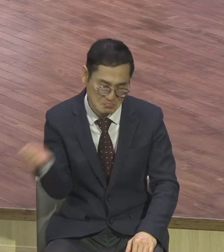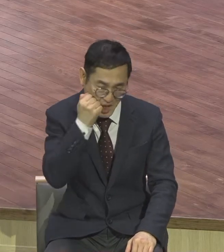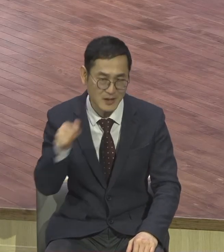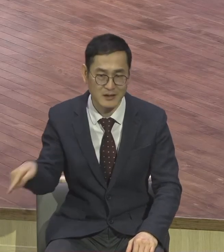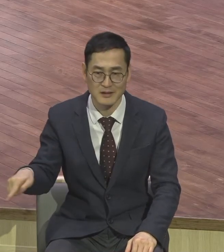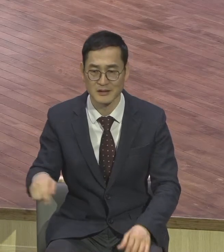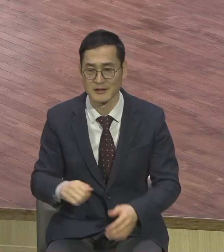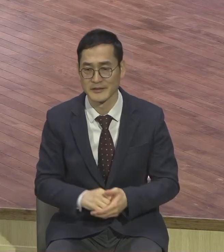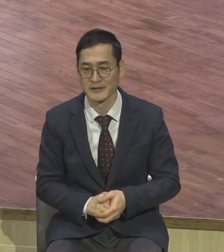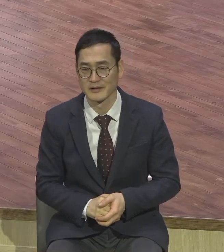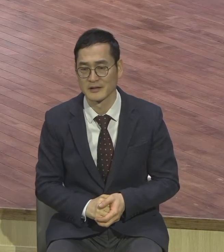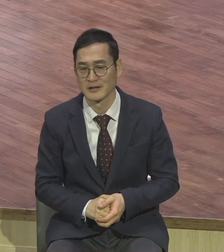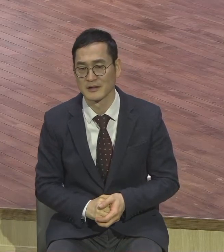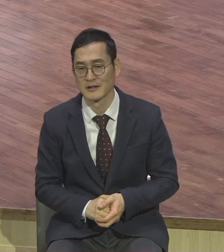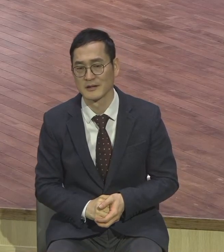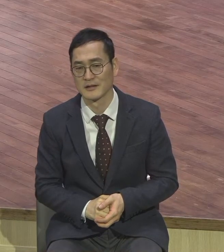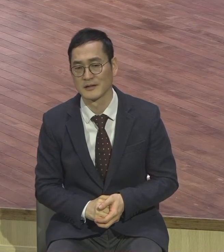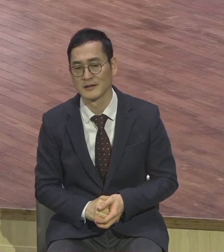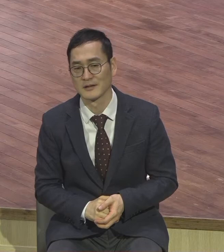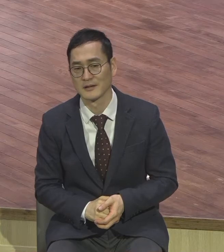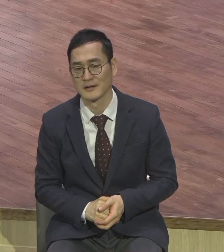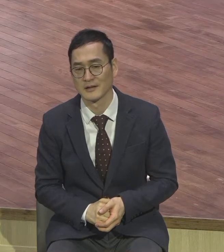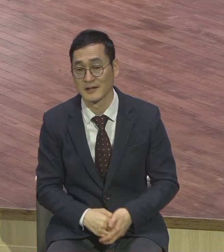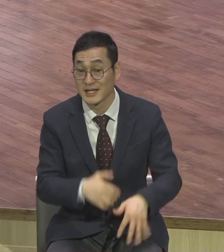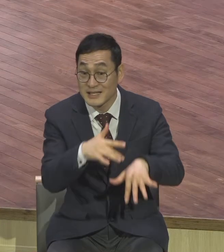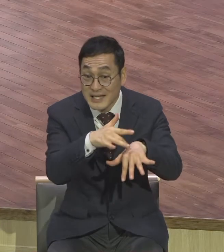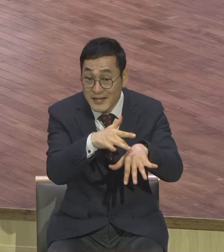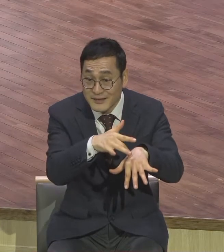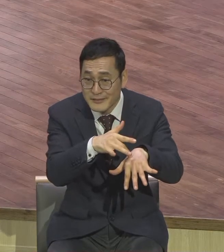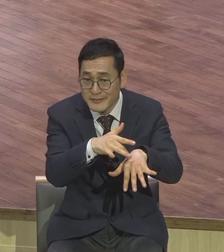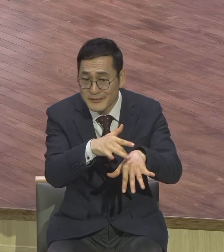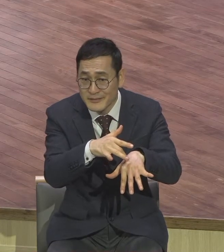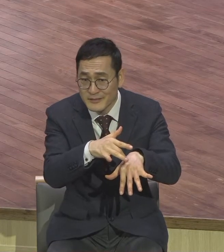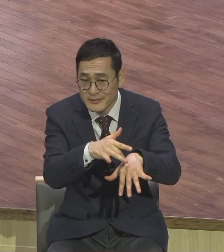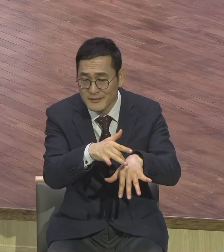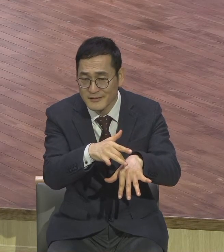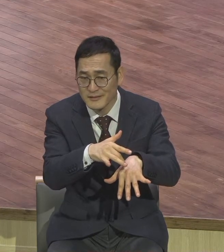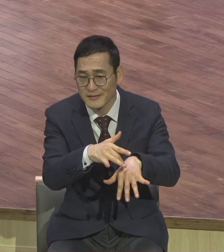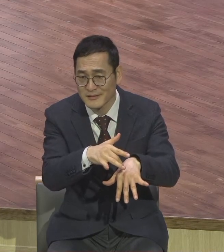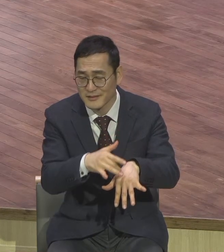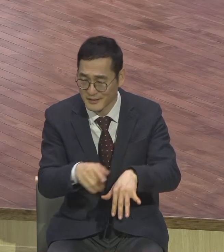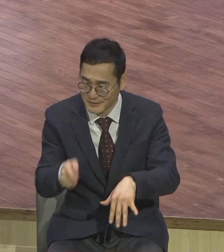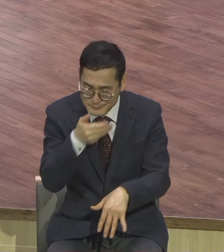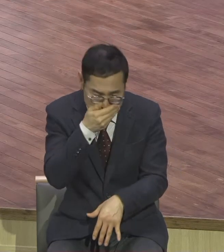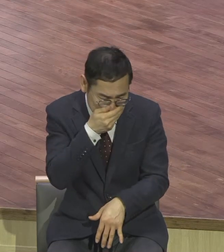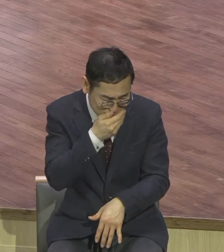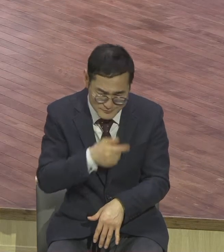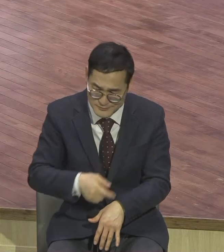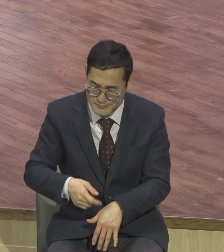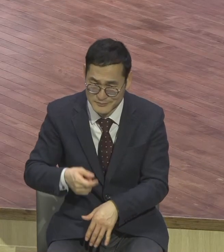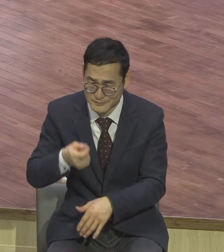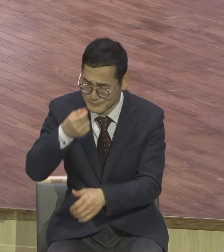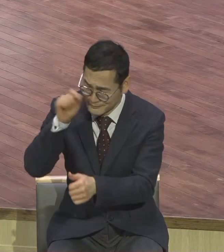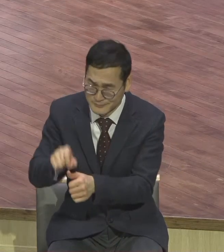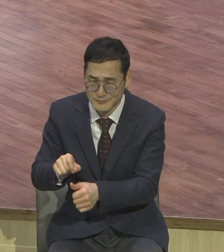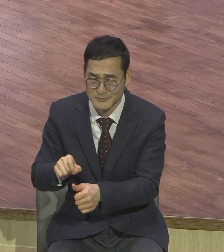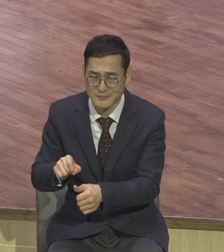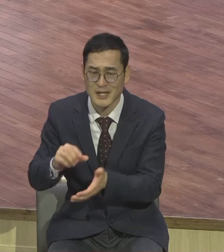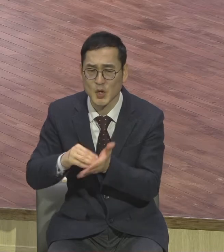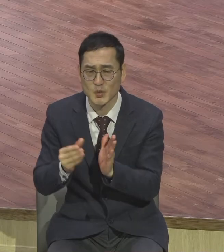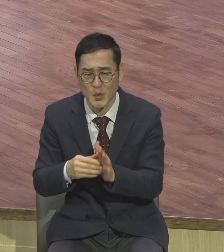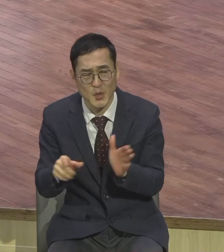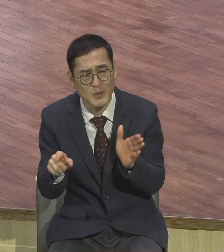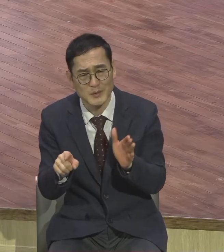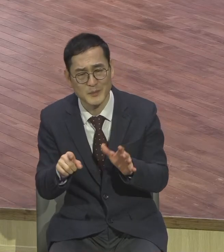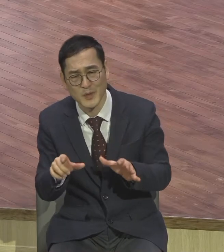귀신이 비웃는 수준까지 가지 말기 바랍니다. 저는 오늘 말씀을 준비하면서 본문 16절의 말씀